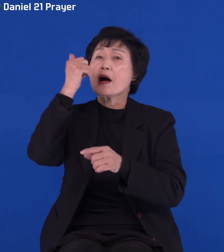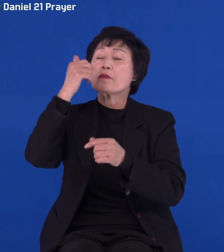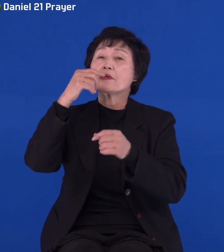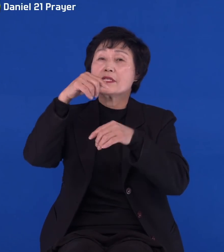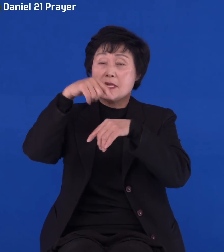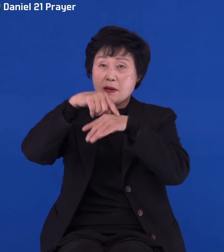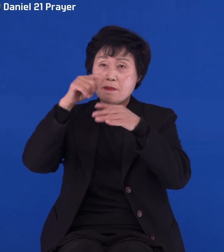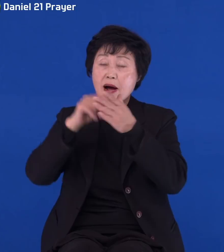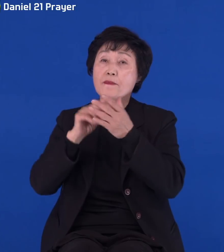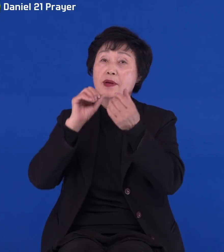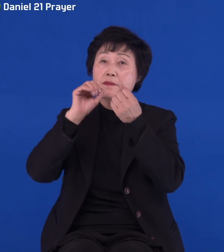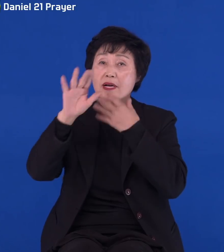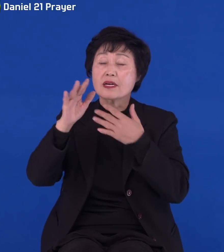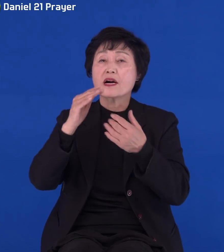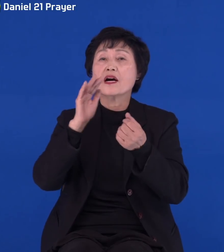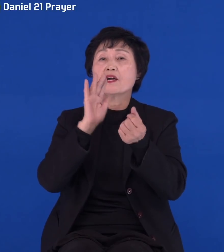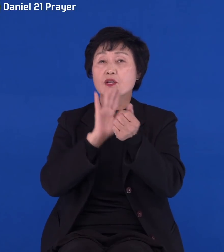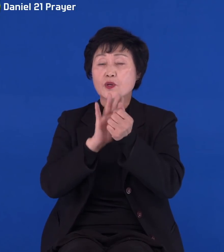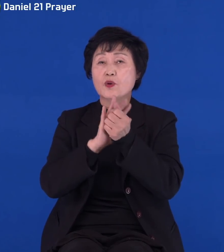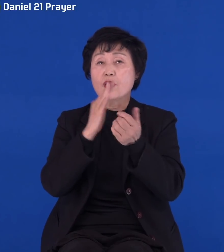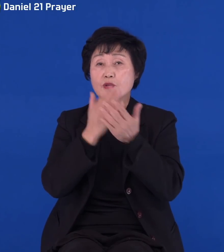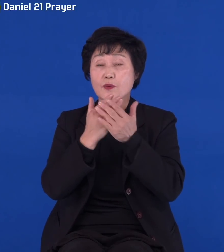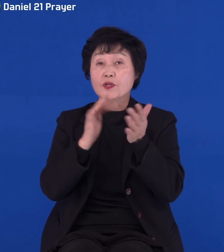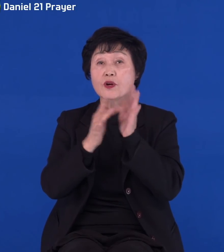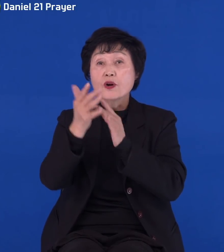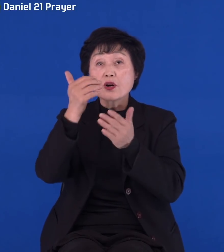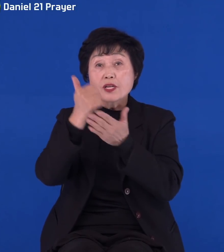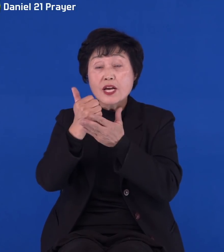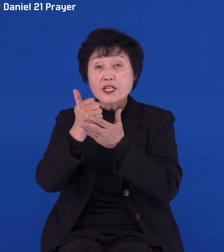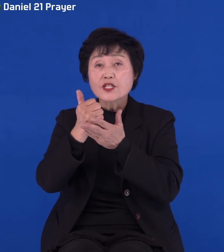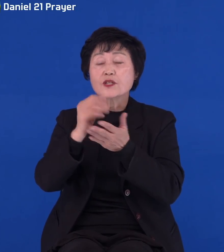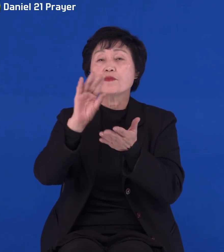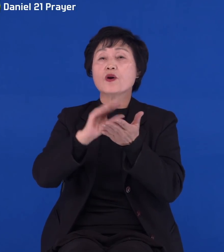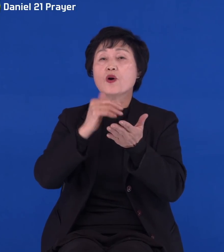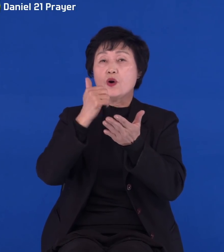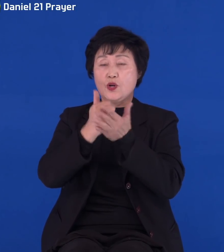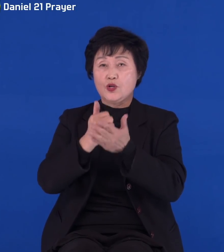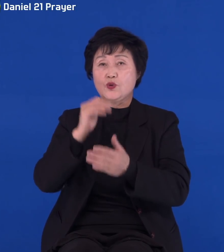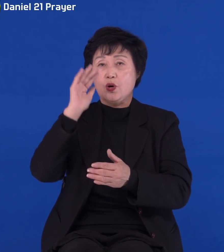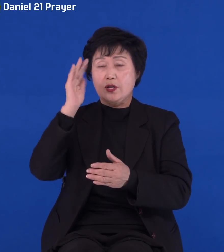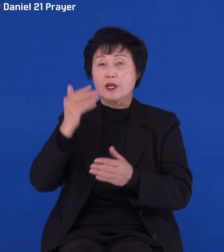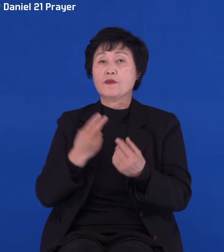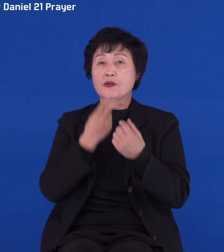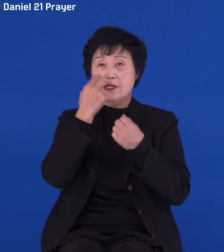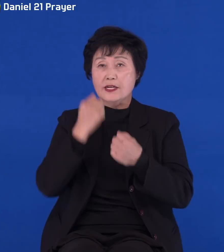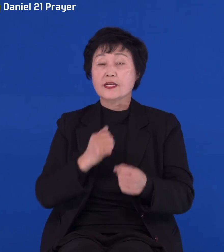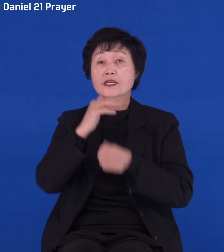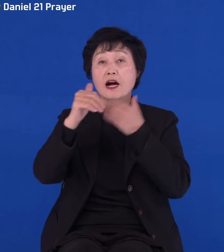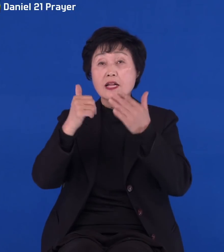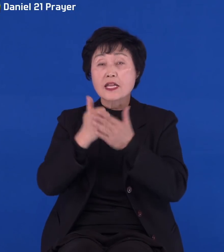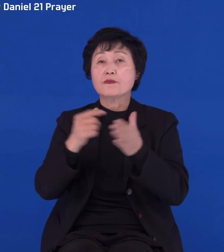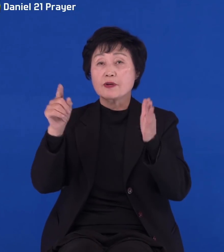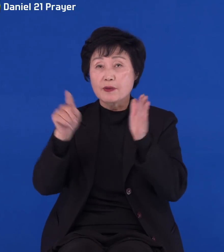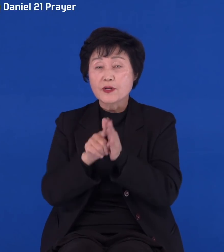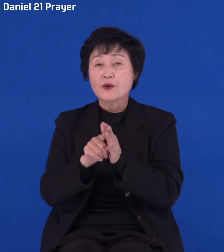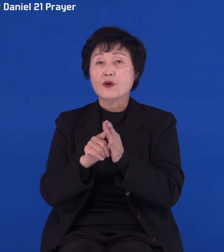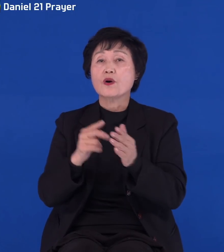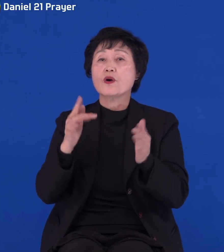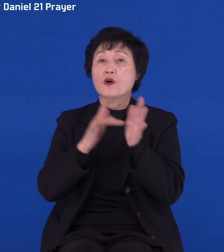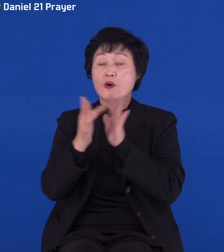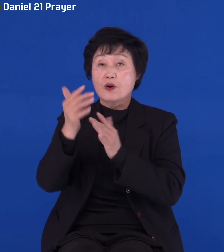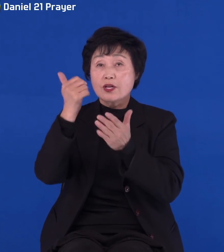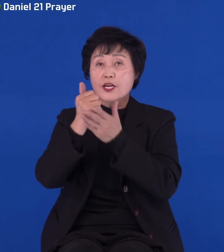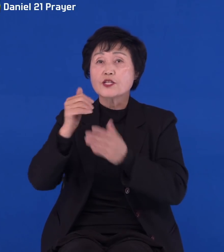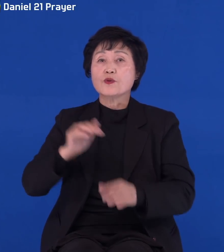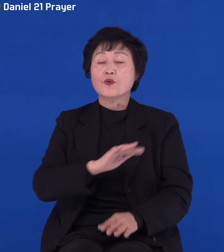하여 주시옵소서. 예수님은 그리스도 살아계신 하나님의 아들임을 믿으며 예수님을 우리들의